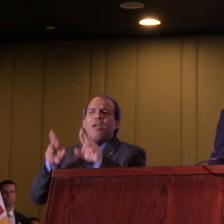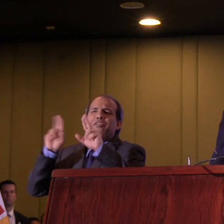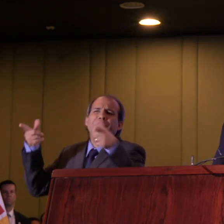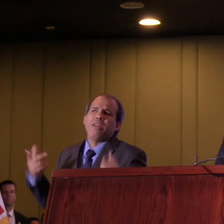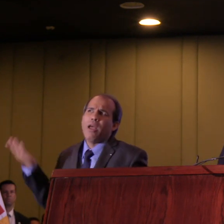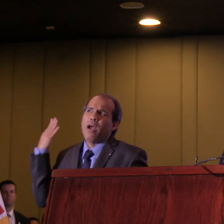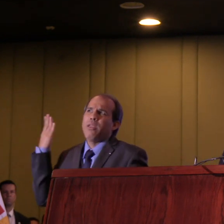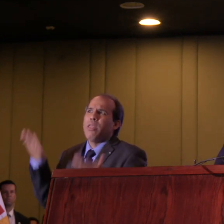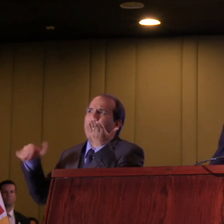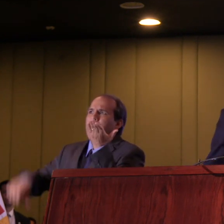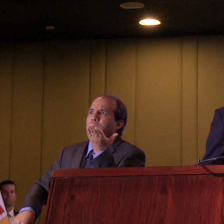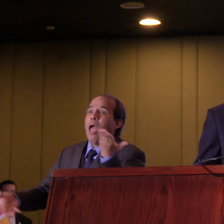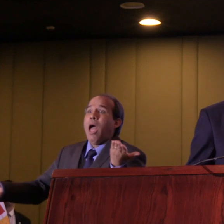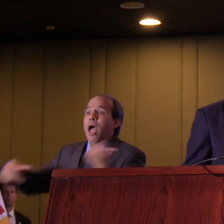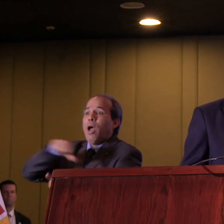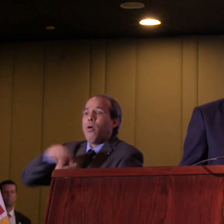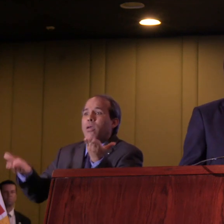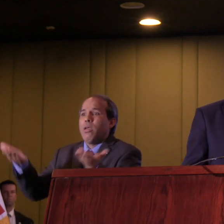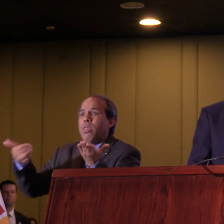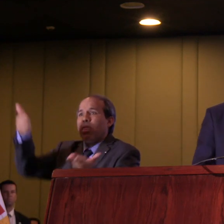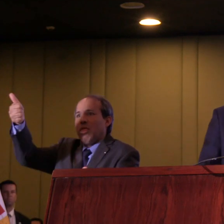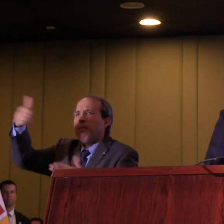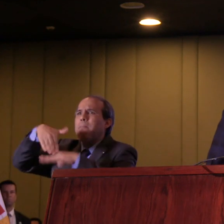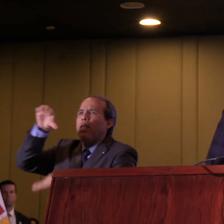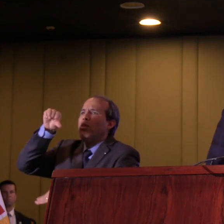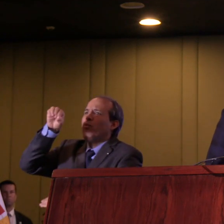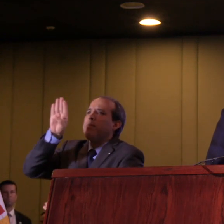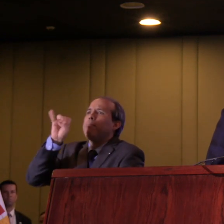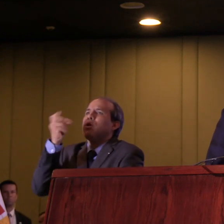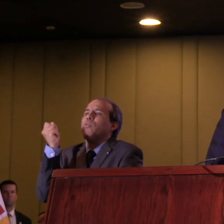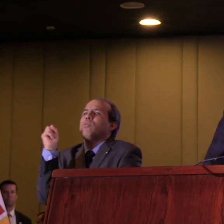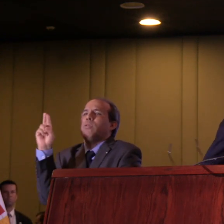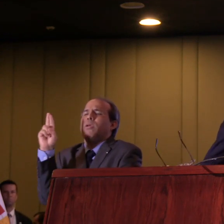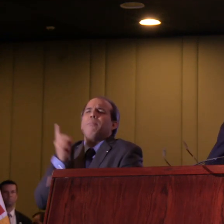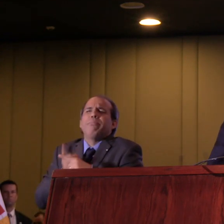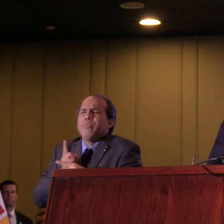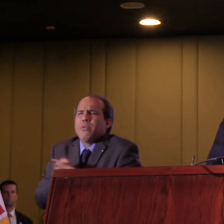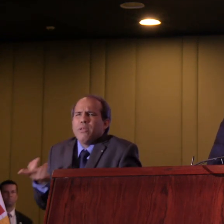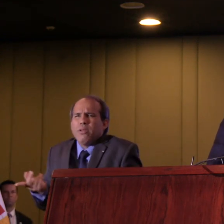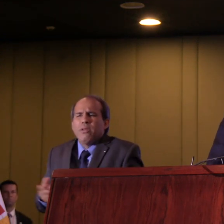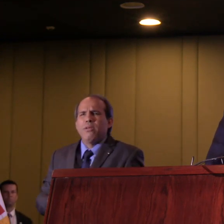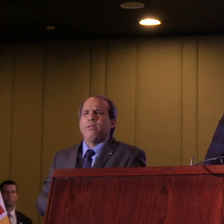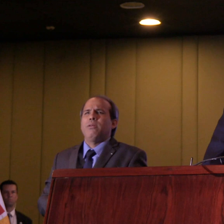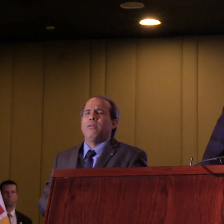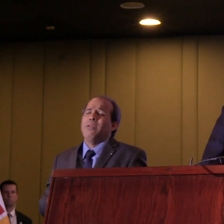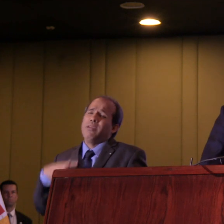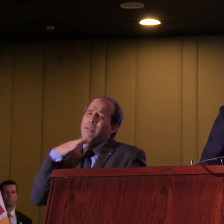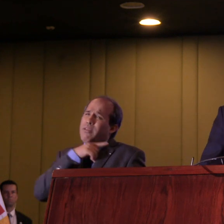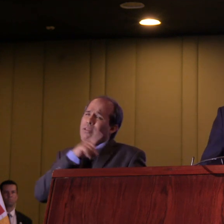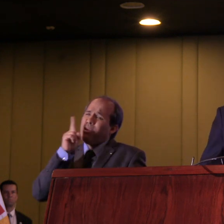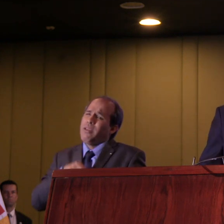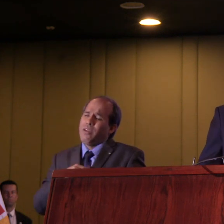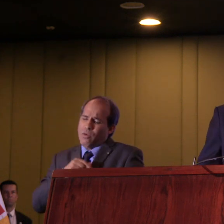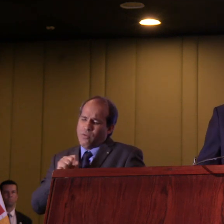déficit e superávit está na casa dos 90 bilhões de reais. Por que isso? É a maneira